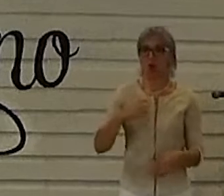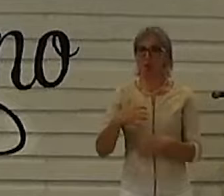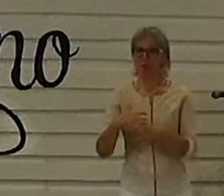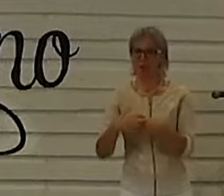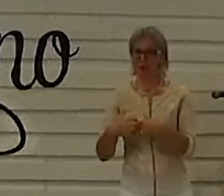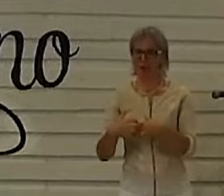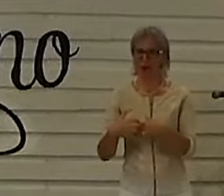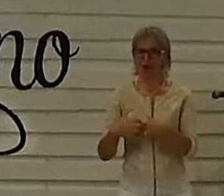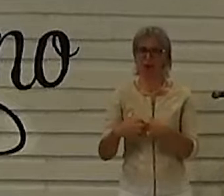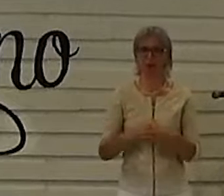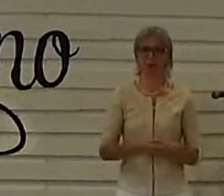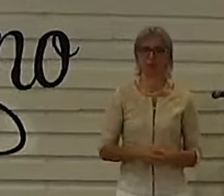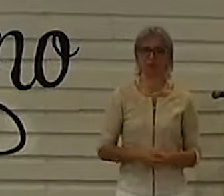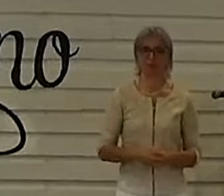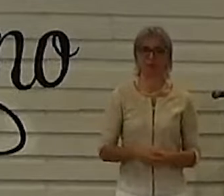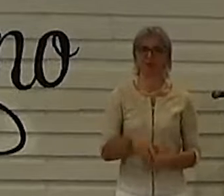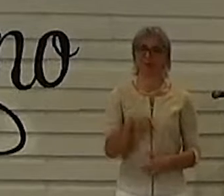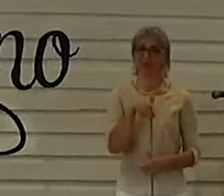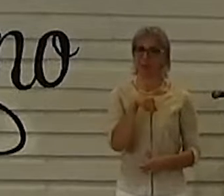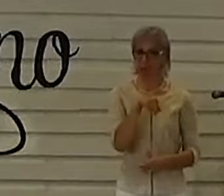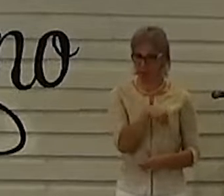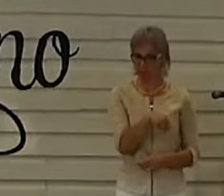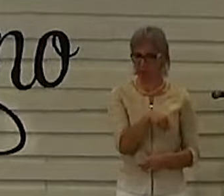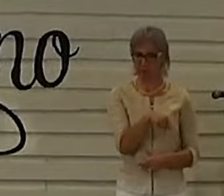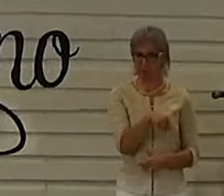Che il ricco